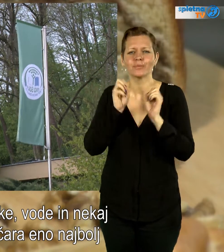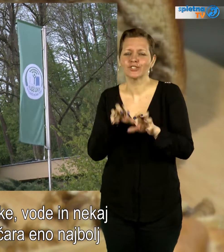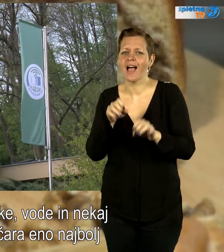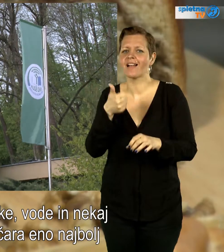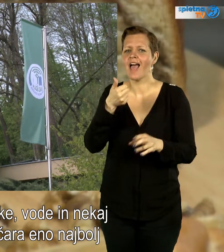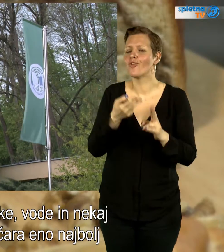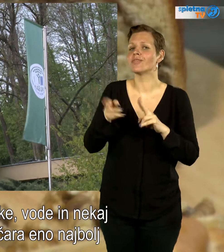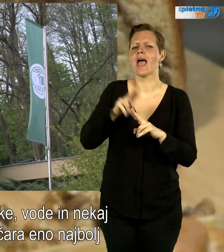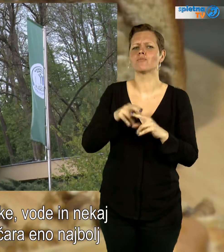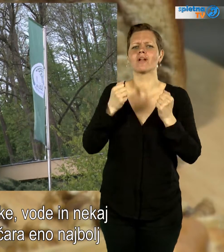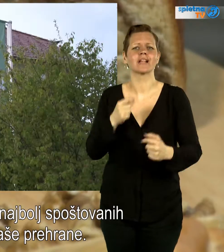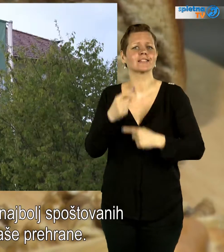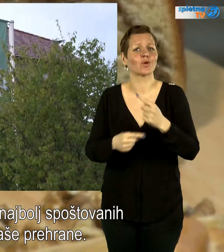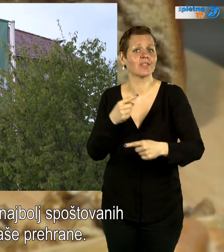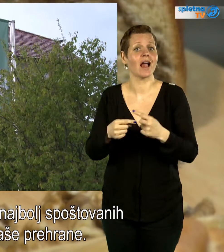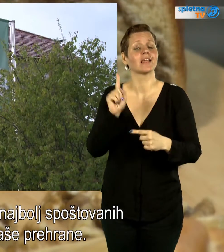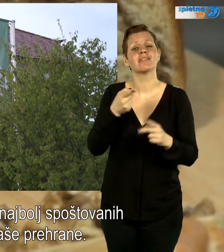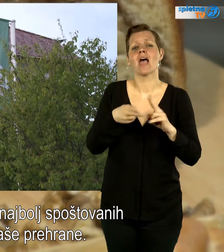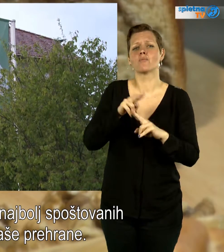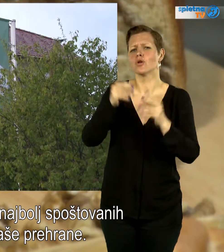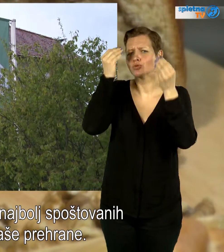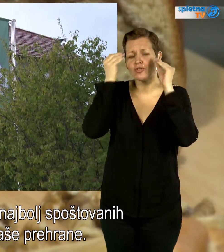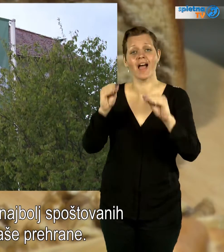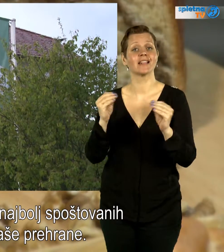spoštovanih sestavin naše prehrane.